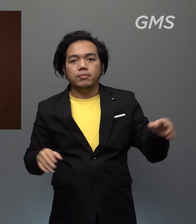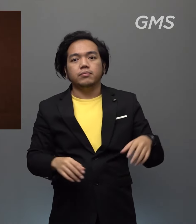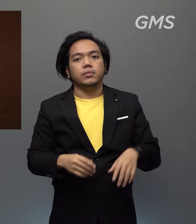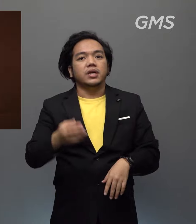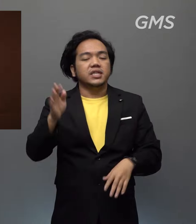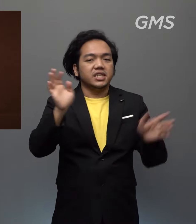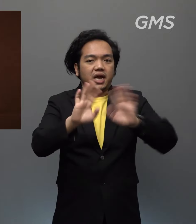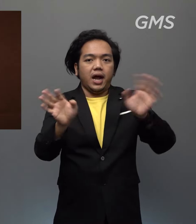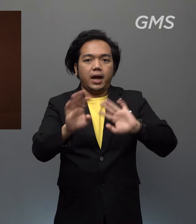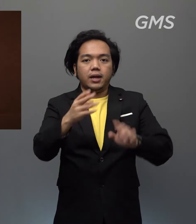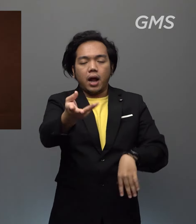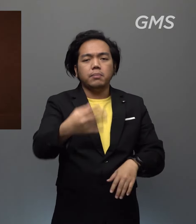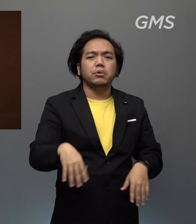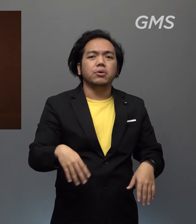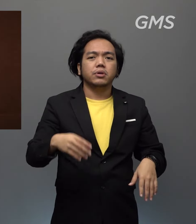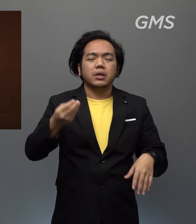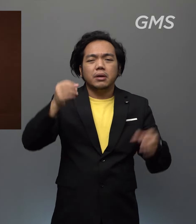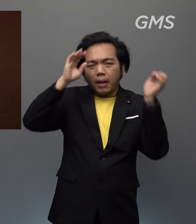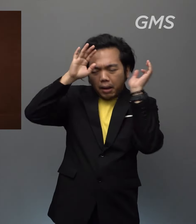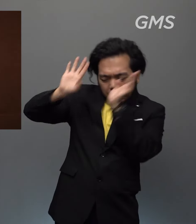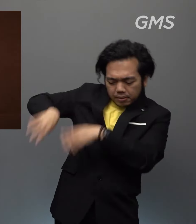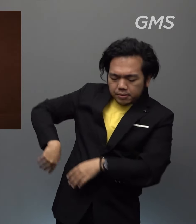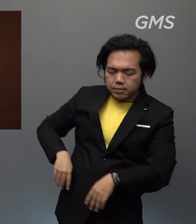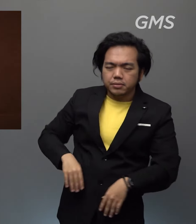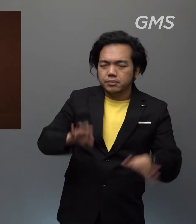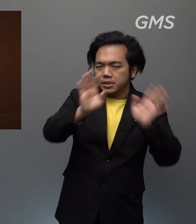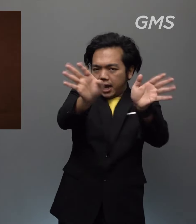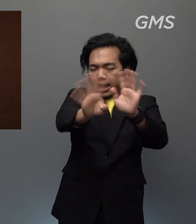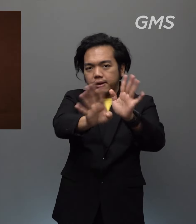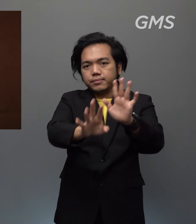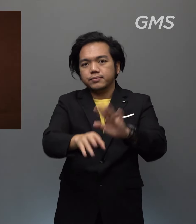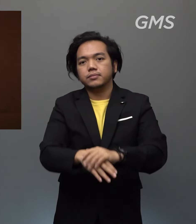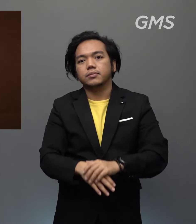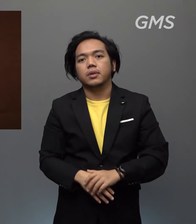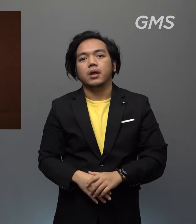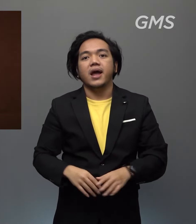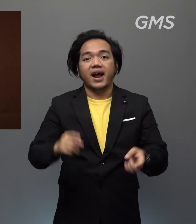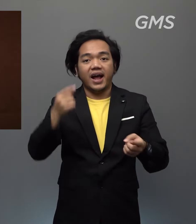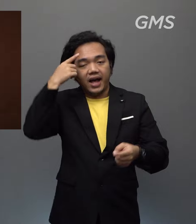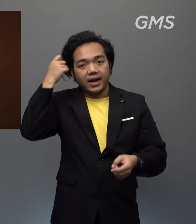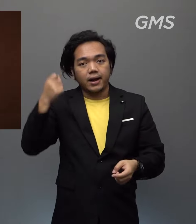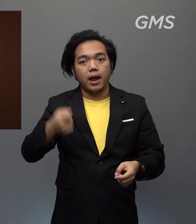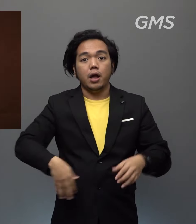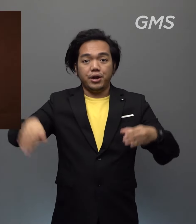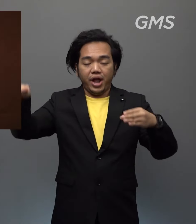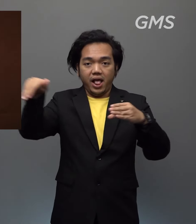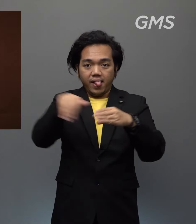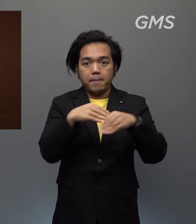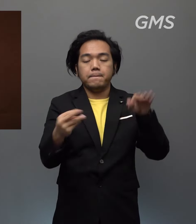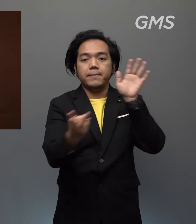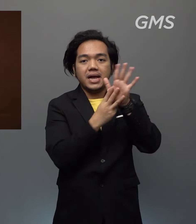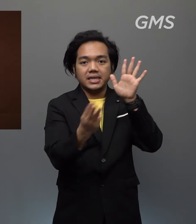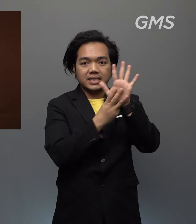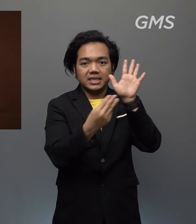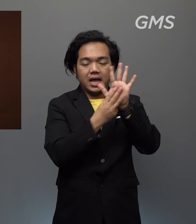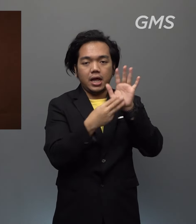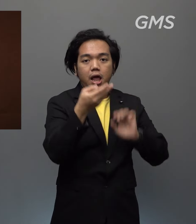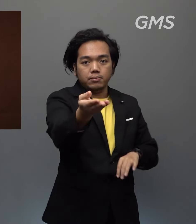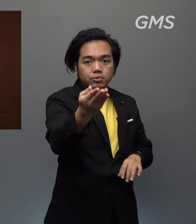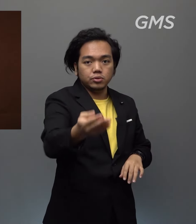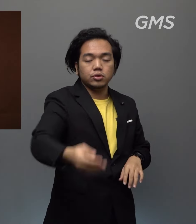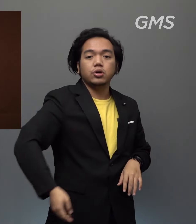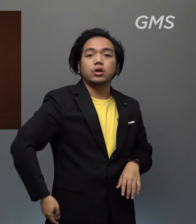pergumulan, keterpurukan, dalam kondisi kesulitan yang kita hadapi adalah waktu yang tepat